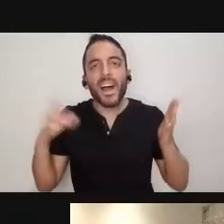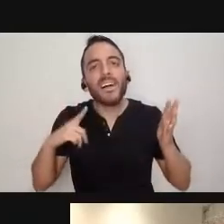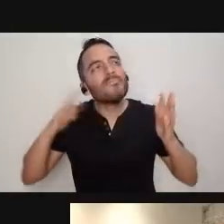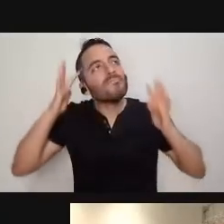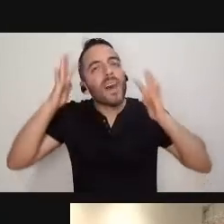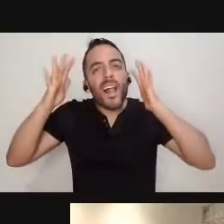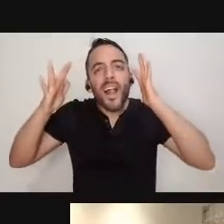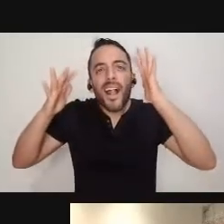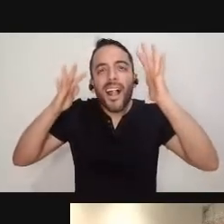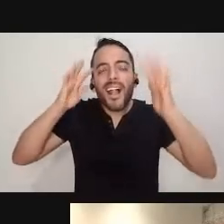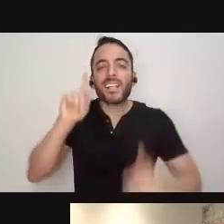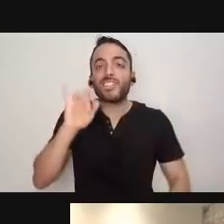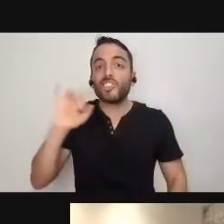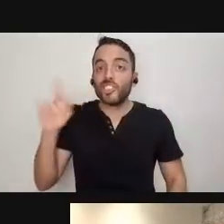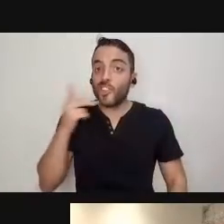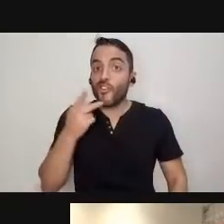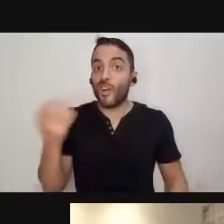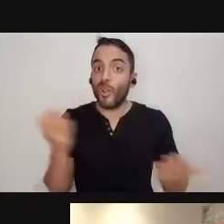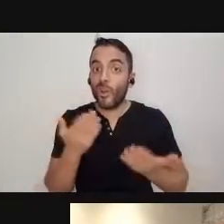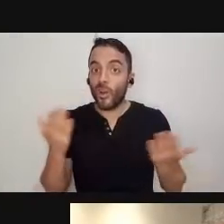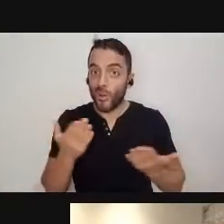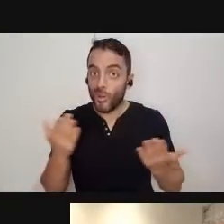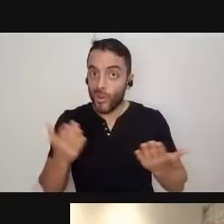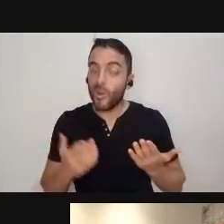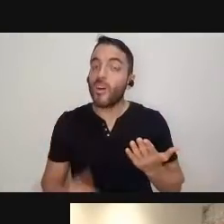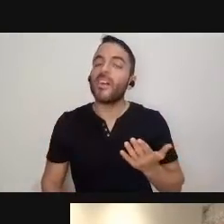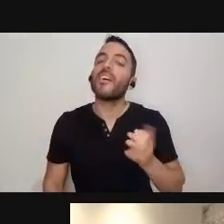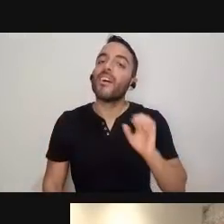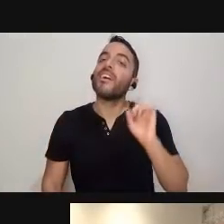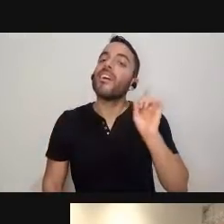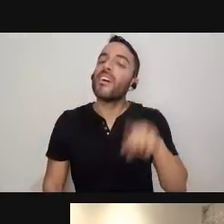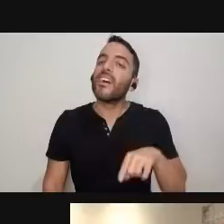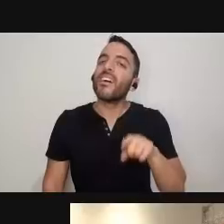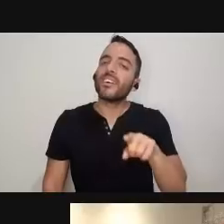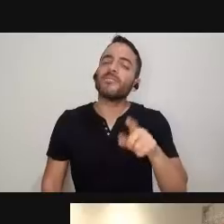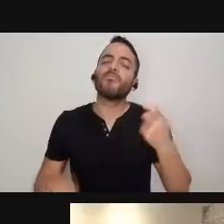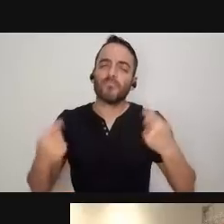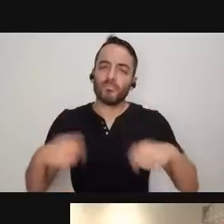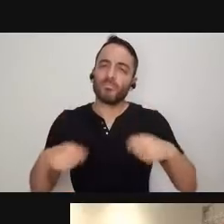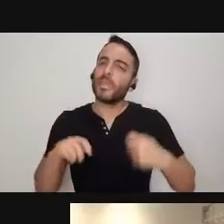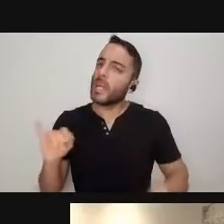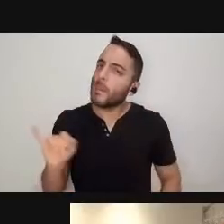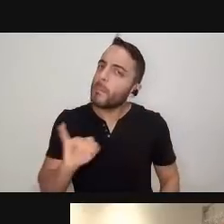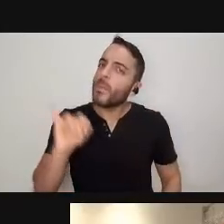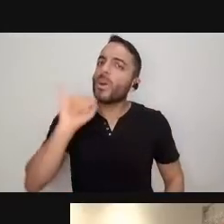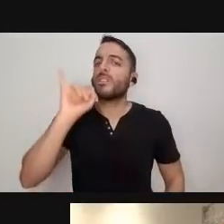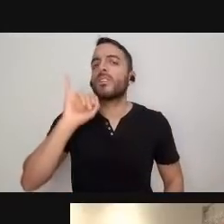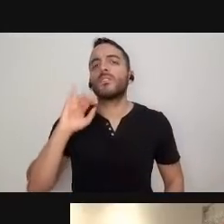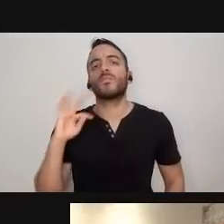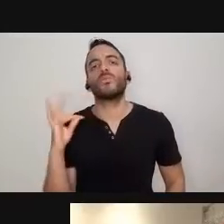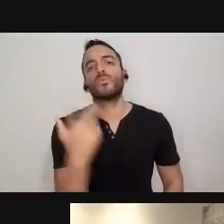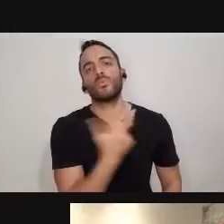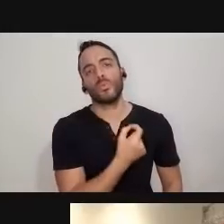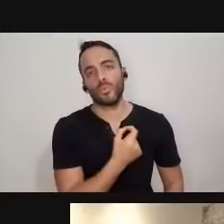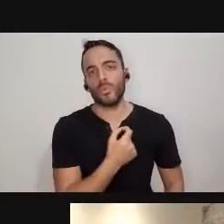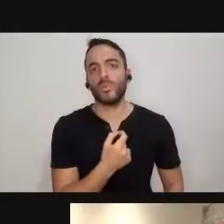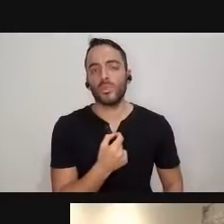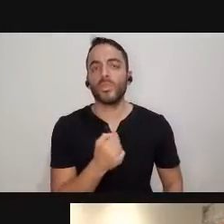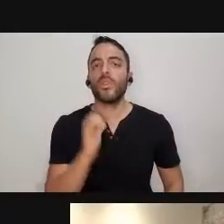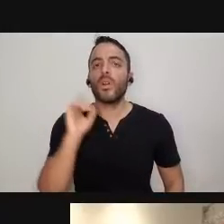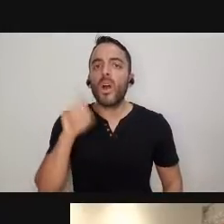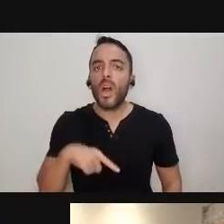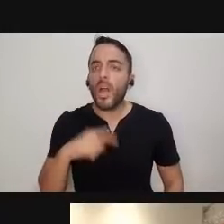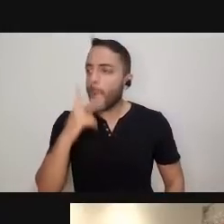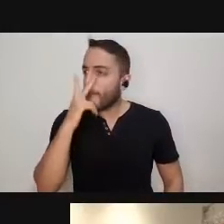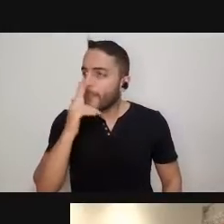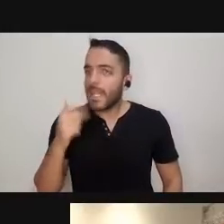muito bem, é também uma necessidade de todos nós, né? Então, sair dos muros para falar de ciência,